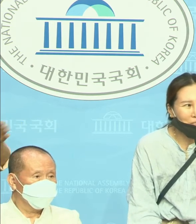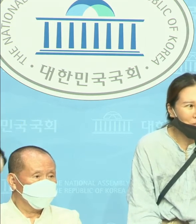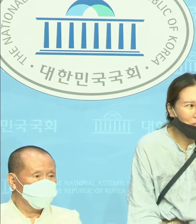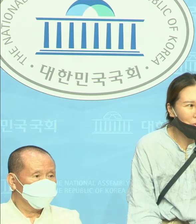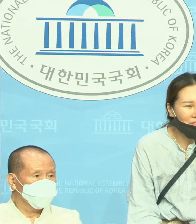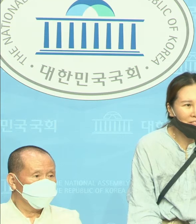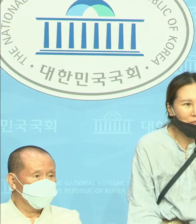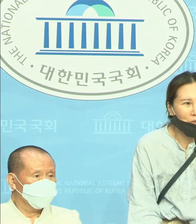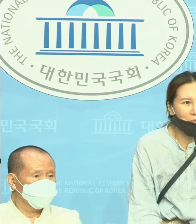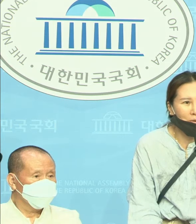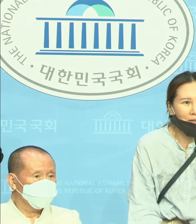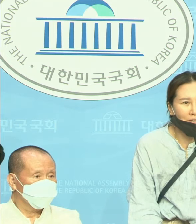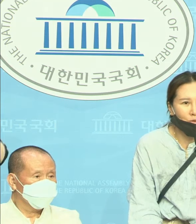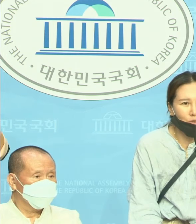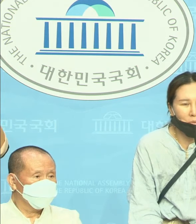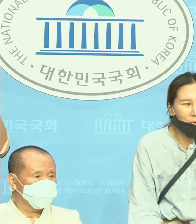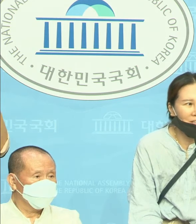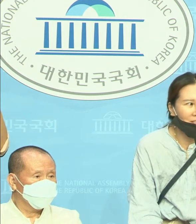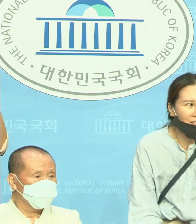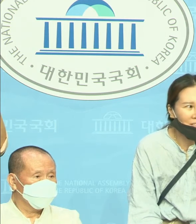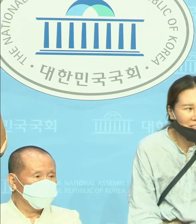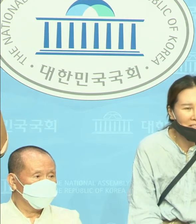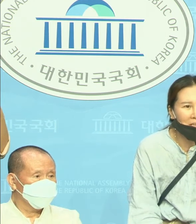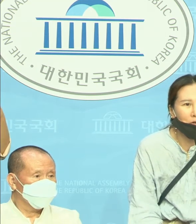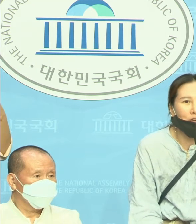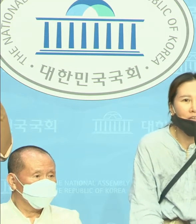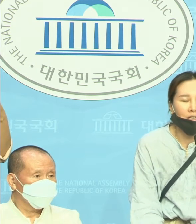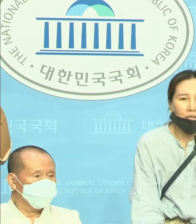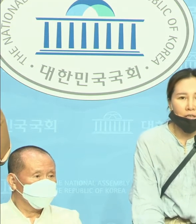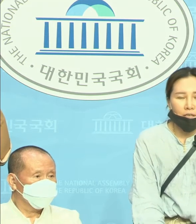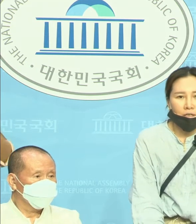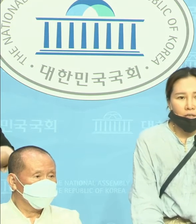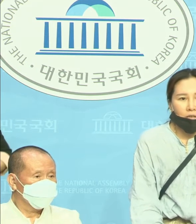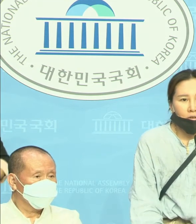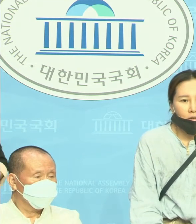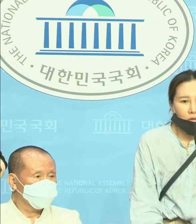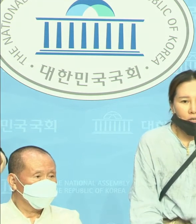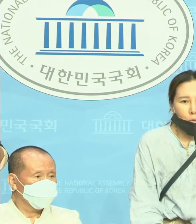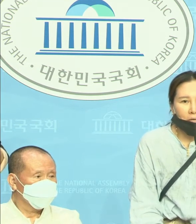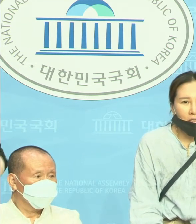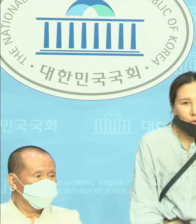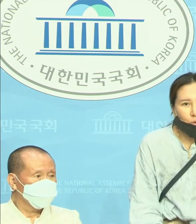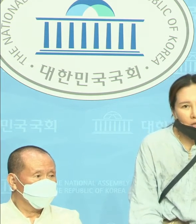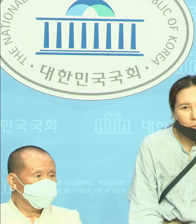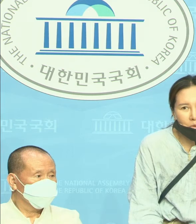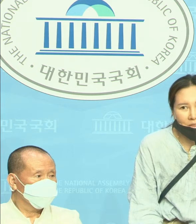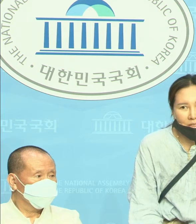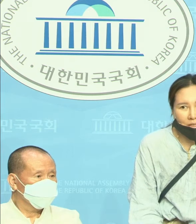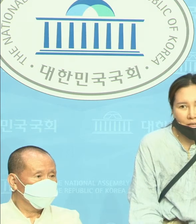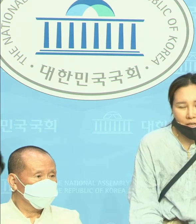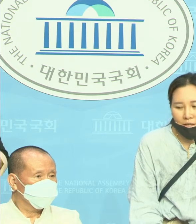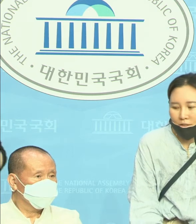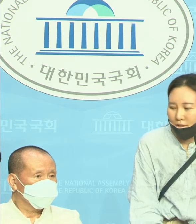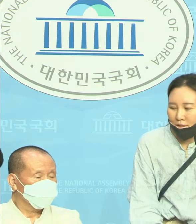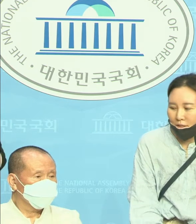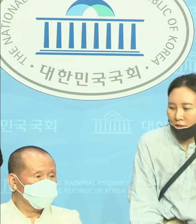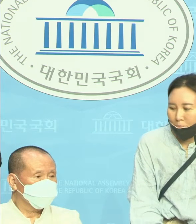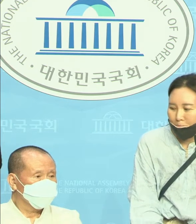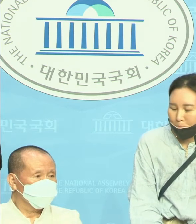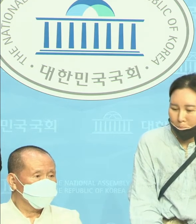이 내년 1월이 저희 아빠 65세에 생신 이세요 어 계속 받지도 못하고 이렇게 있다가